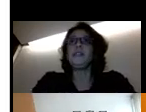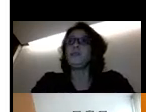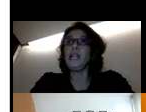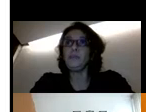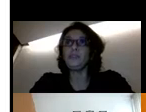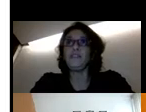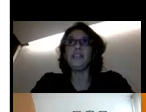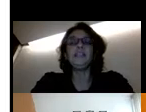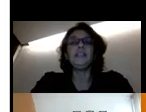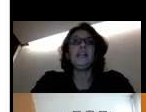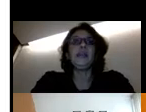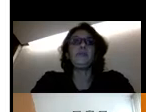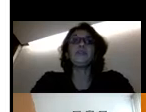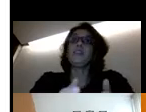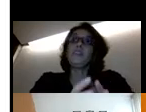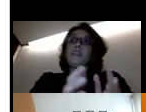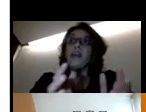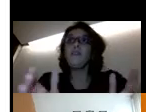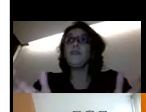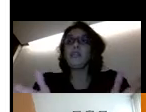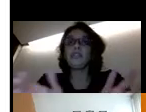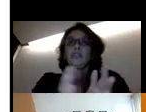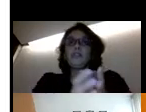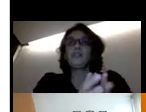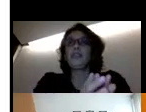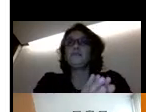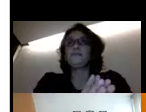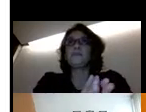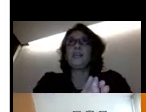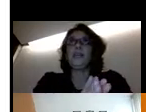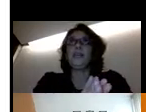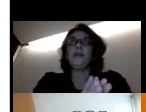lo más natural posible, procedente de cada uno de estos